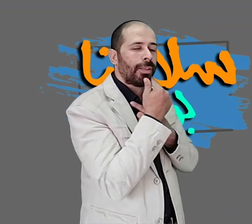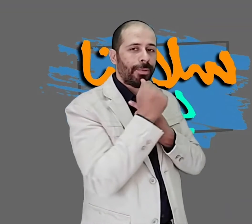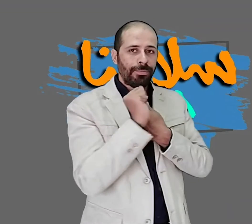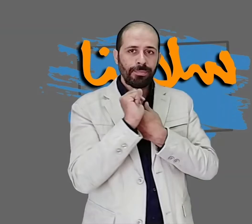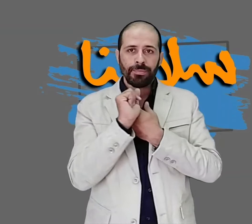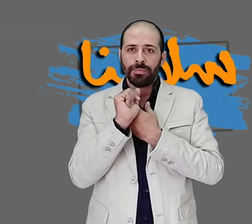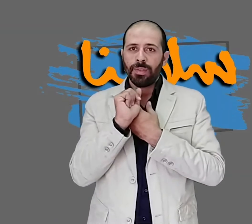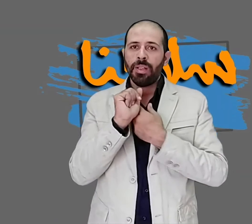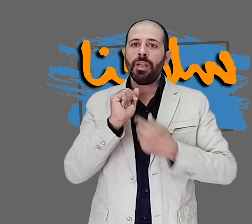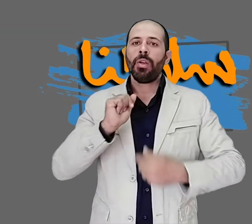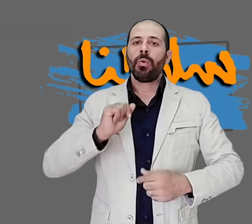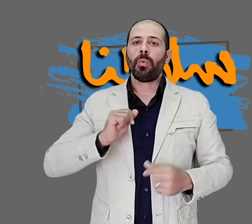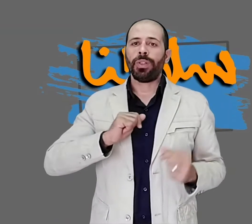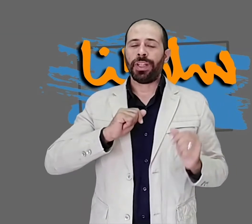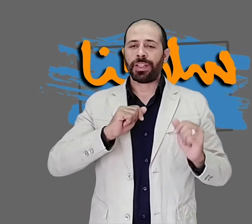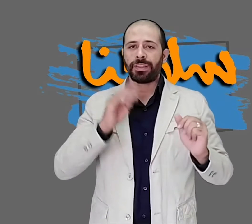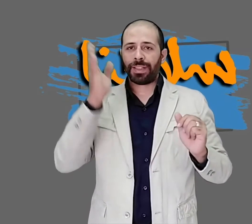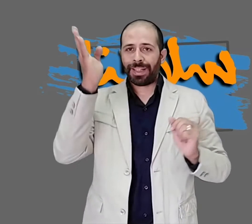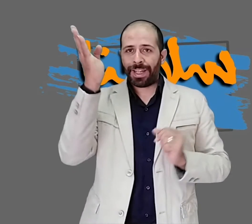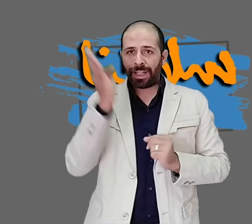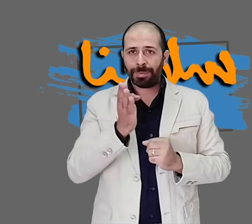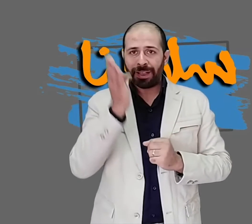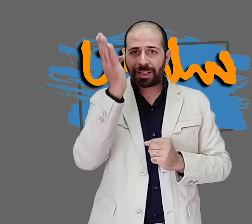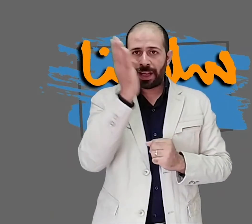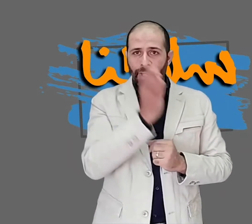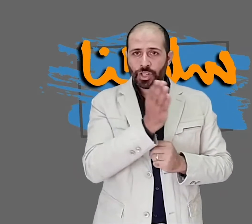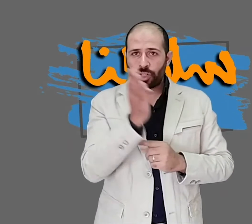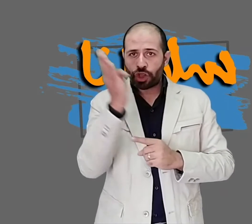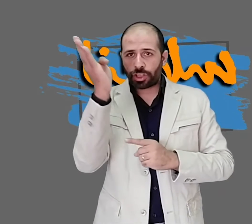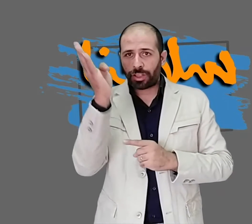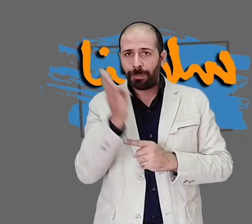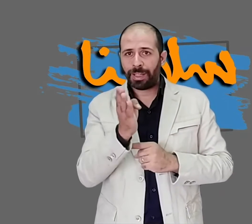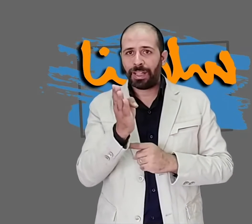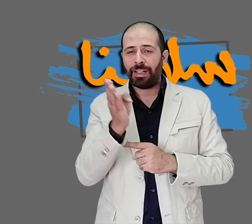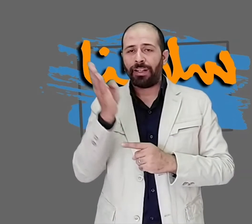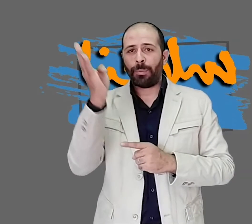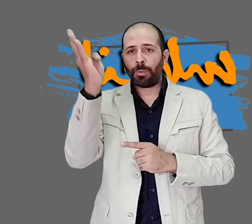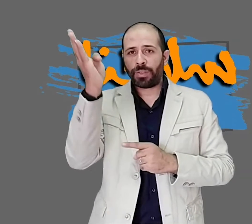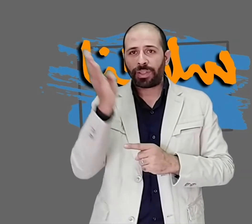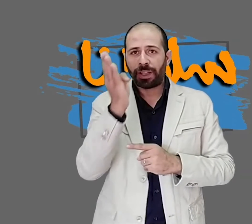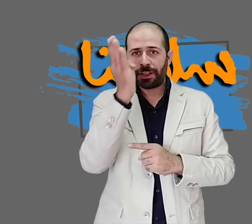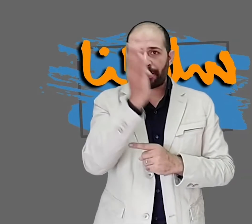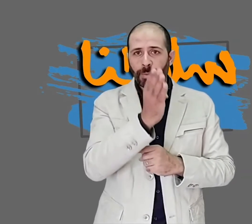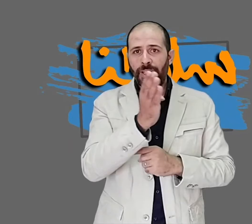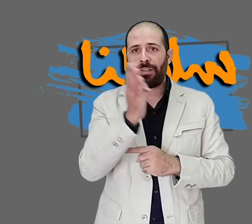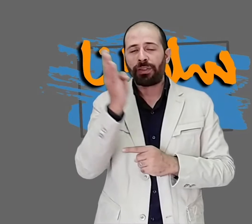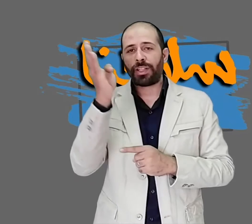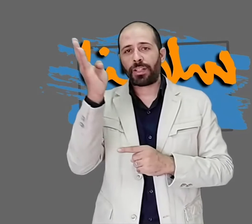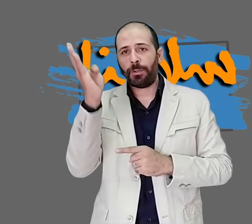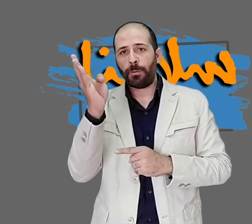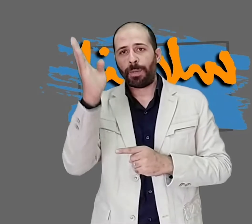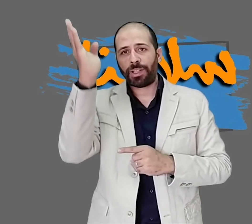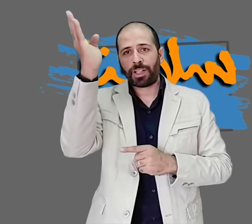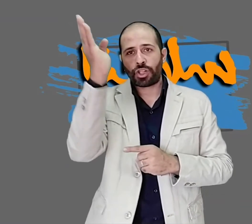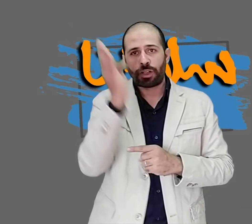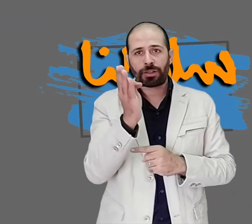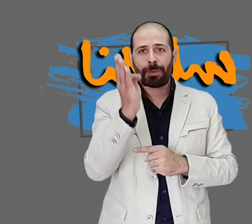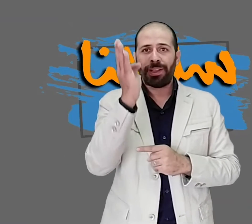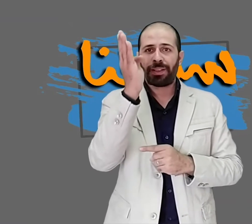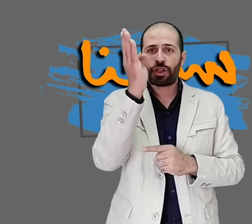تمام؟ وديت جاية من السلاش، الشرطة المايلة اللي هي موجودة في التاريخ، اللي هي في التاريخ اليوم، بعد كده شرطة، بعد كده